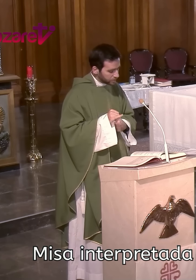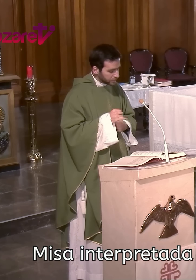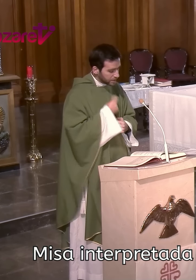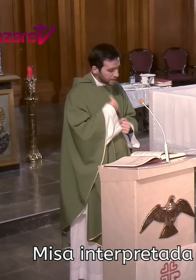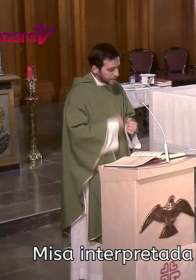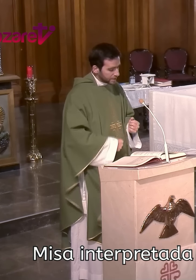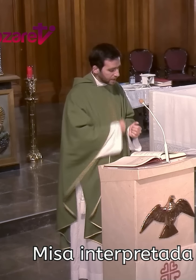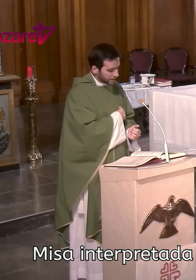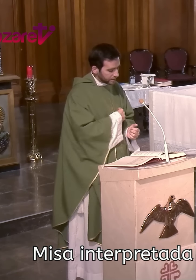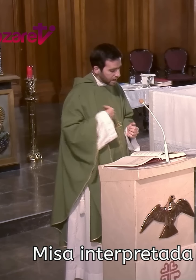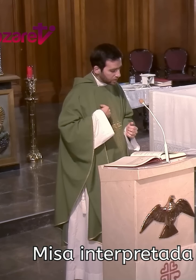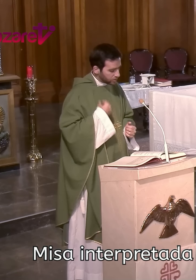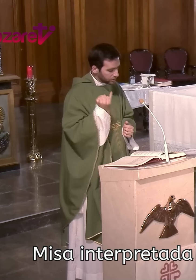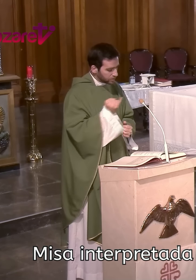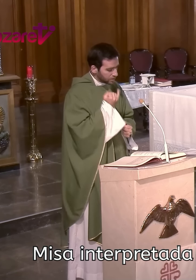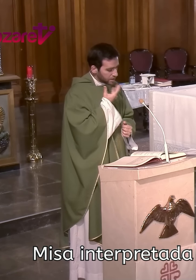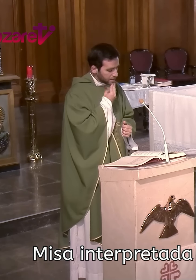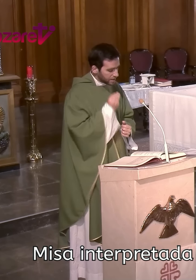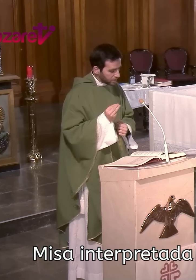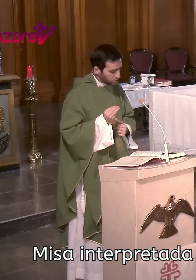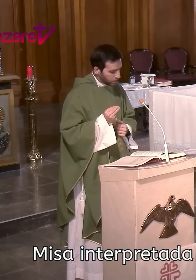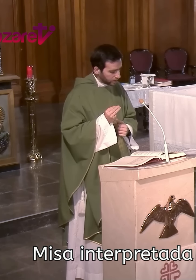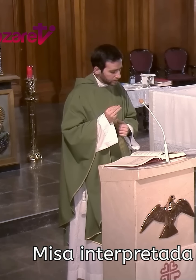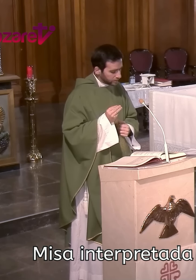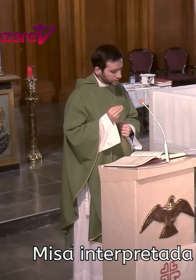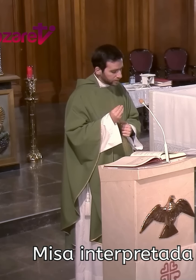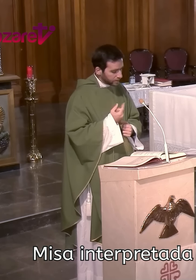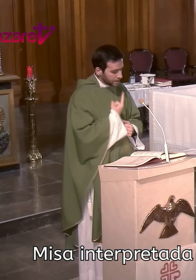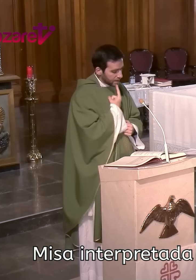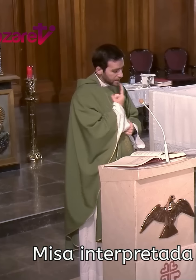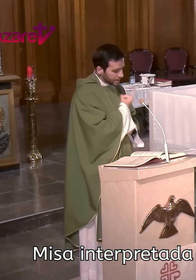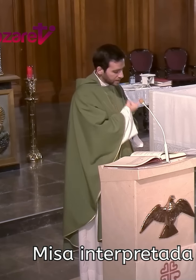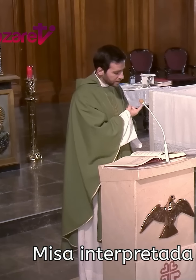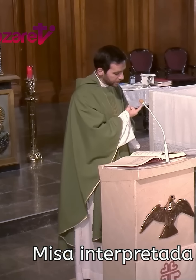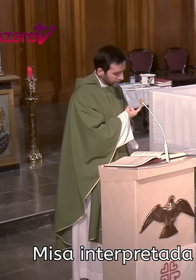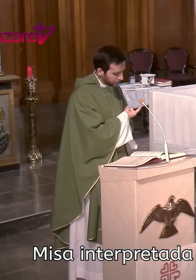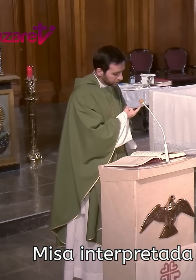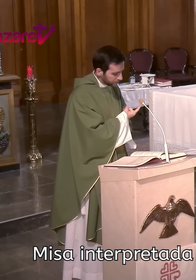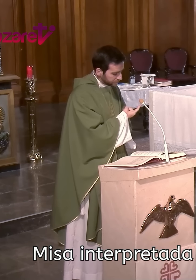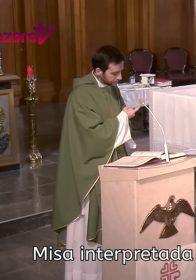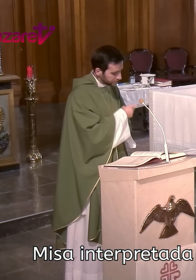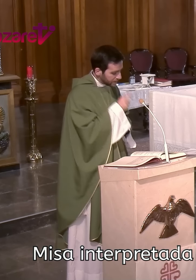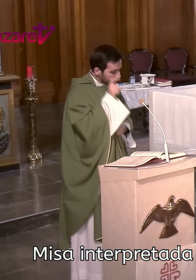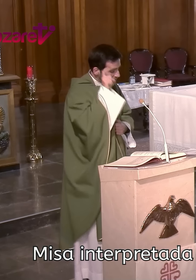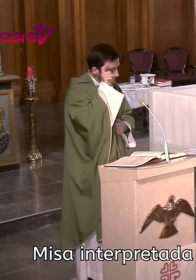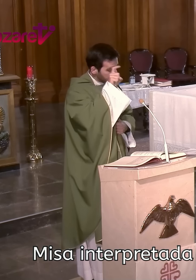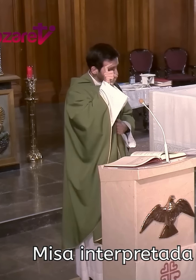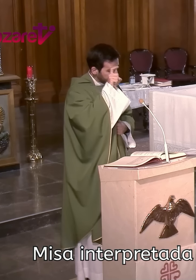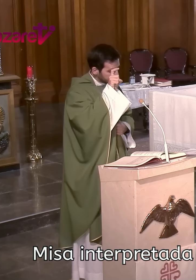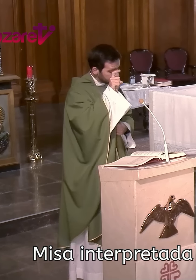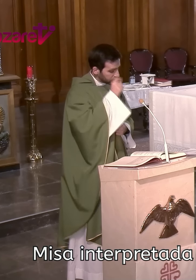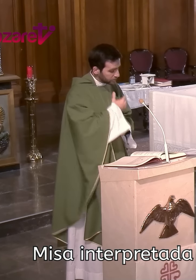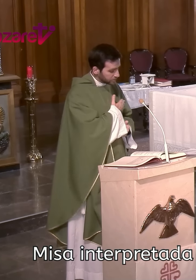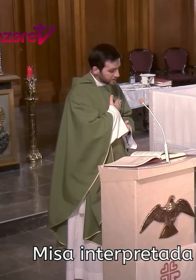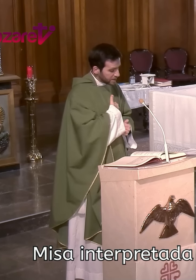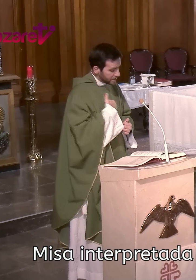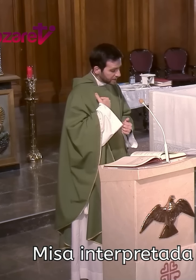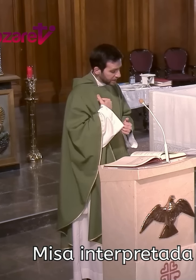Zebedeo, Santiago y Juan, y le dijeron: